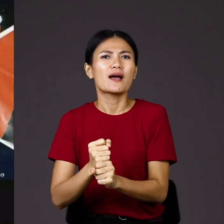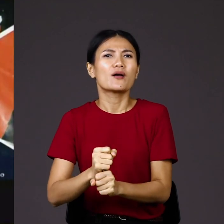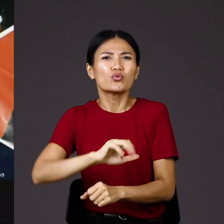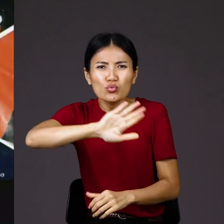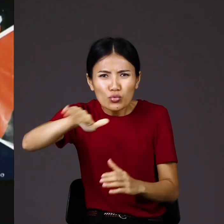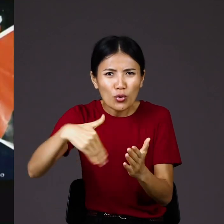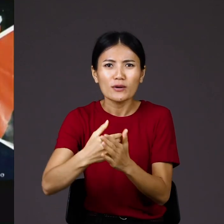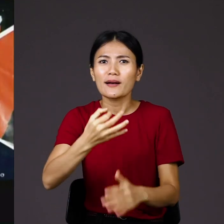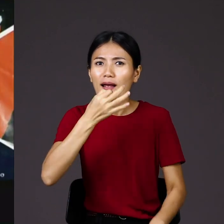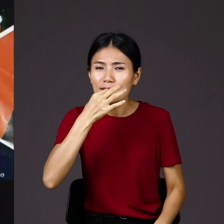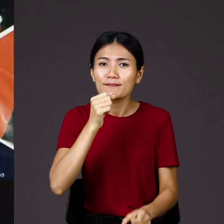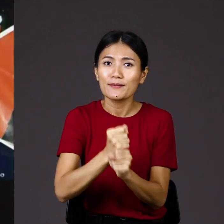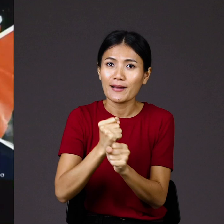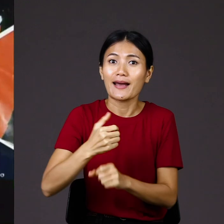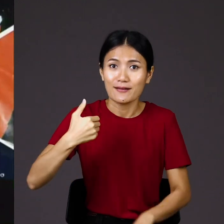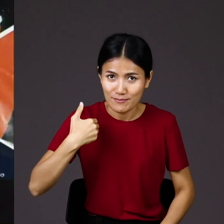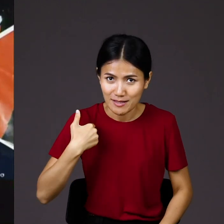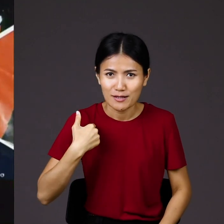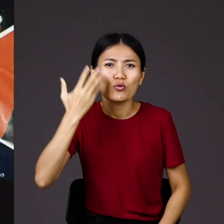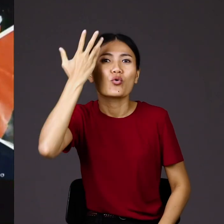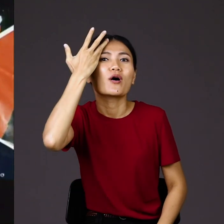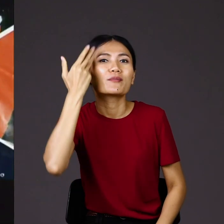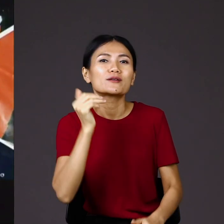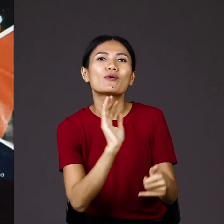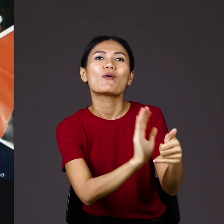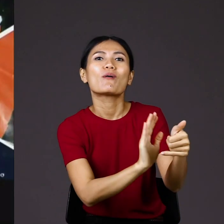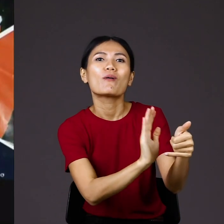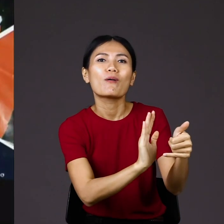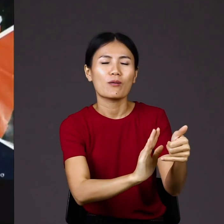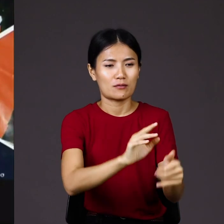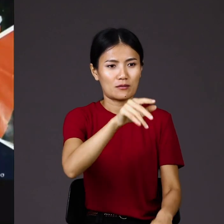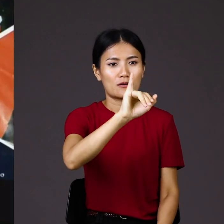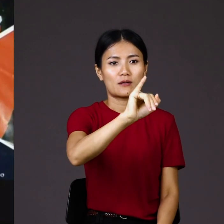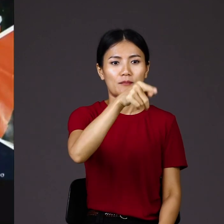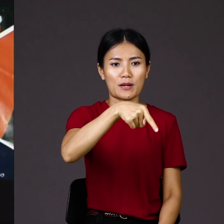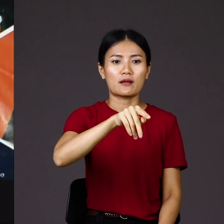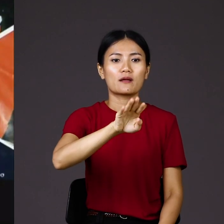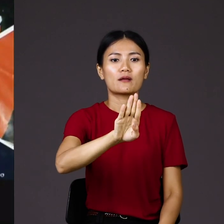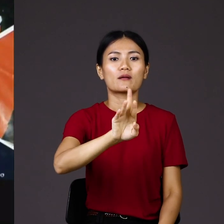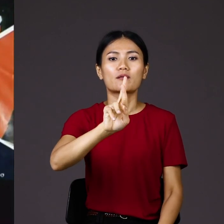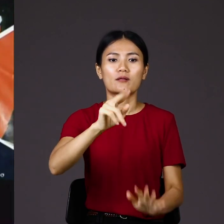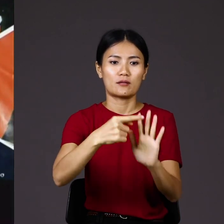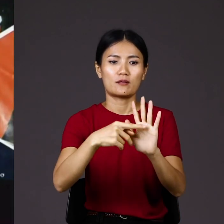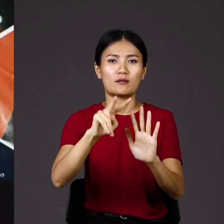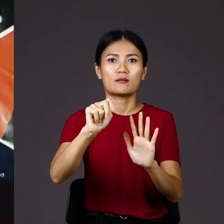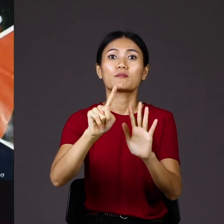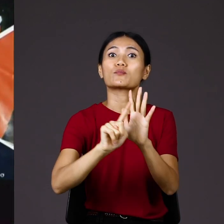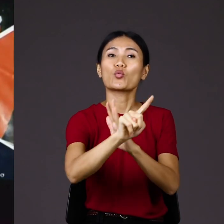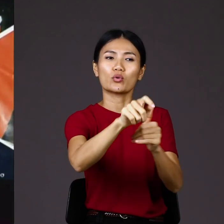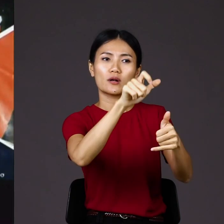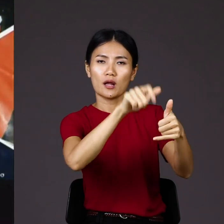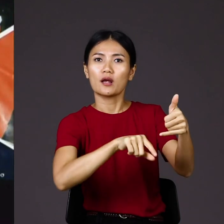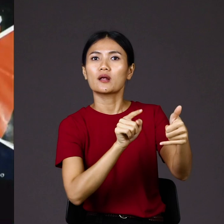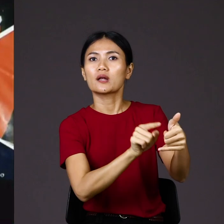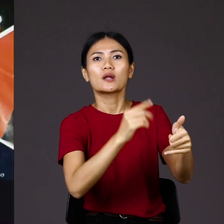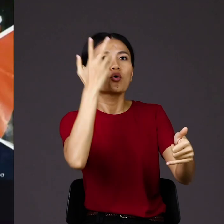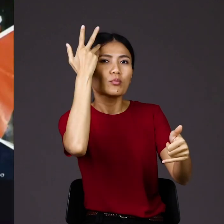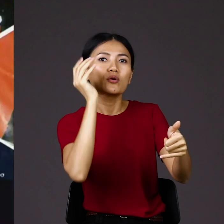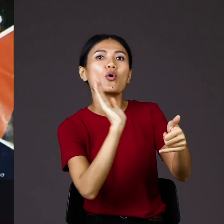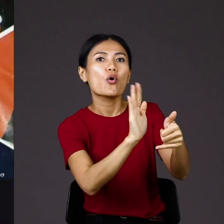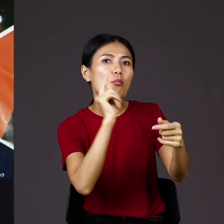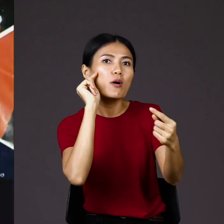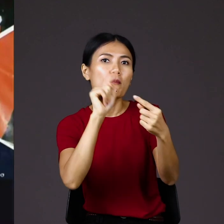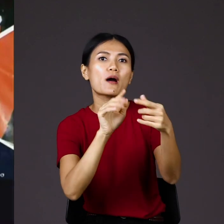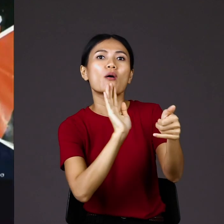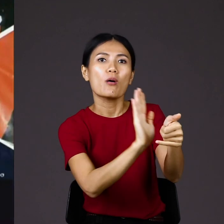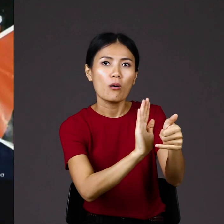านพ่อแม่พี่น้องครับและนี่คือวิสัยทัศน์ของไพบูลย์กิจวรวุฒิคนที่นอกจากมีจุดยื